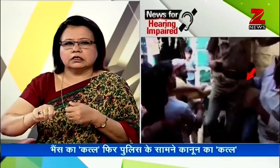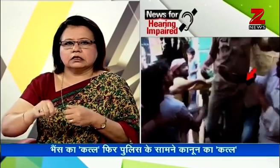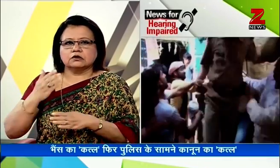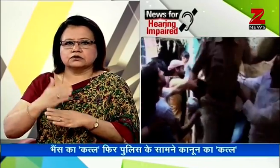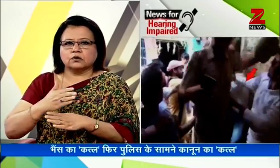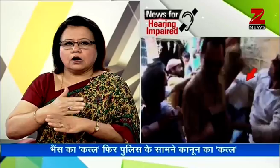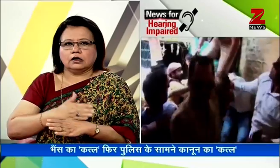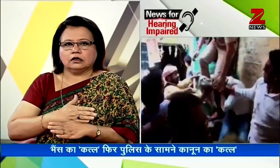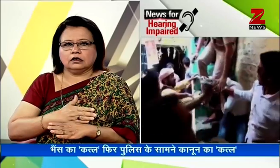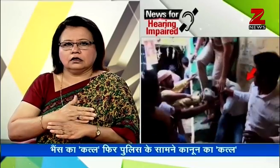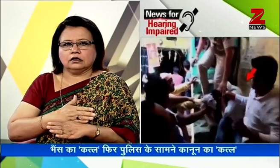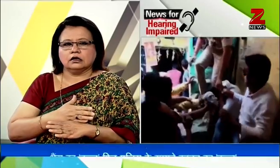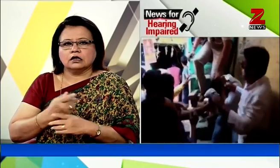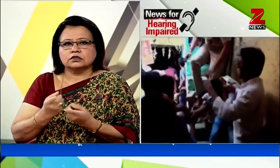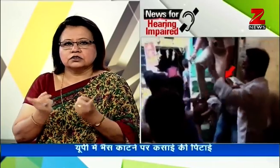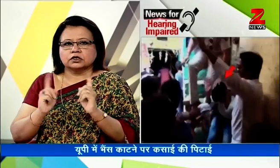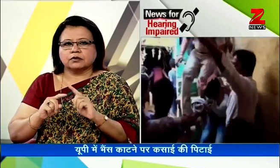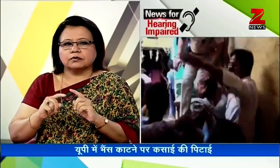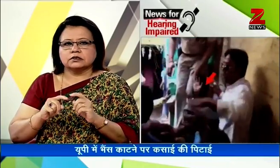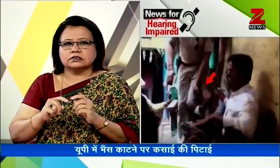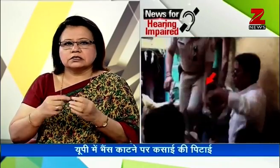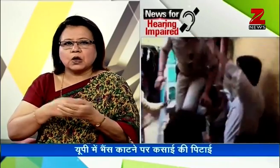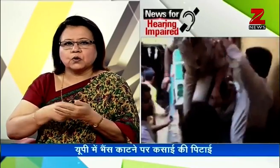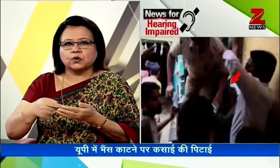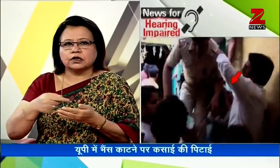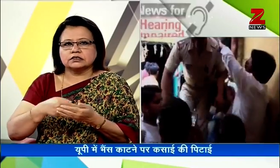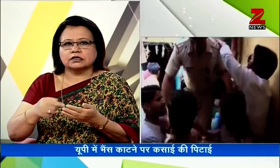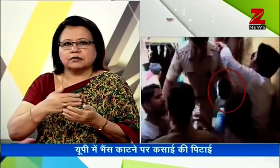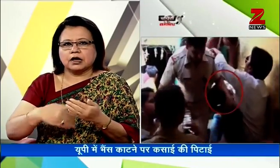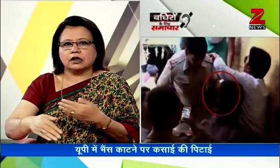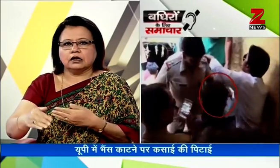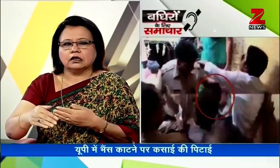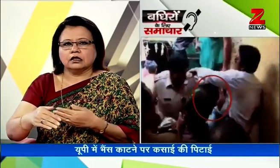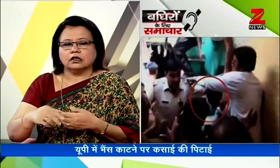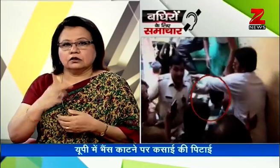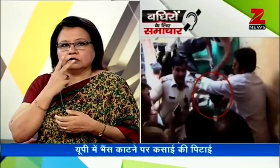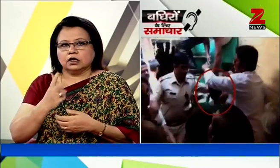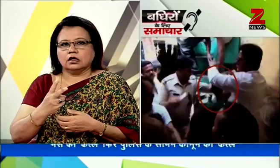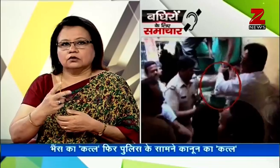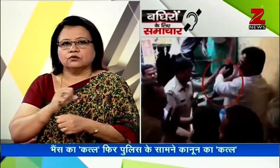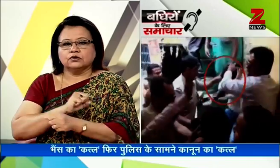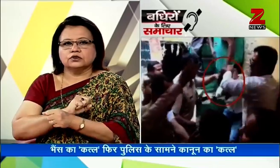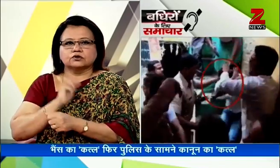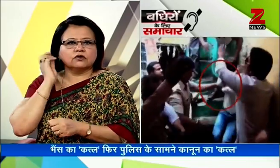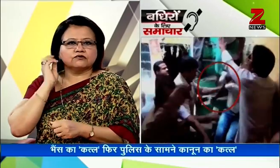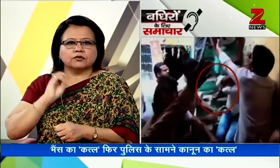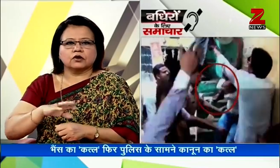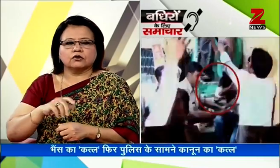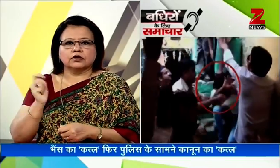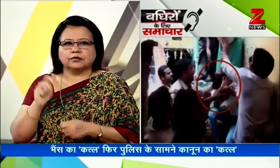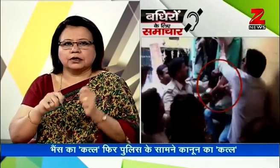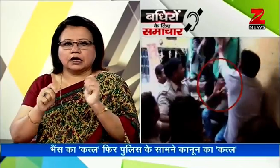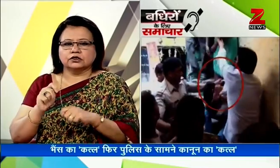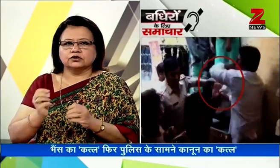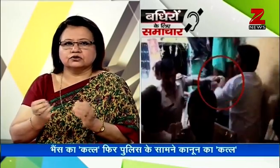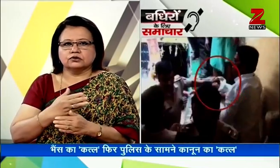उसे काट दिया। जब कमरे से खून रिस कर बाहर आने लगा तो लोगों ने पुलिस को सूचना दी और उनकी